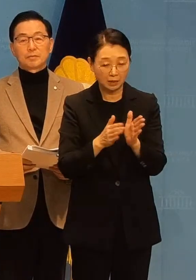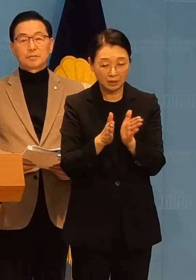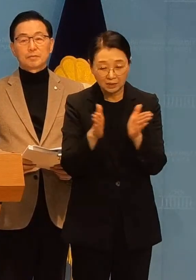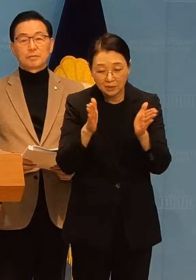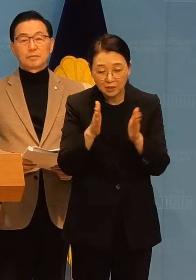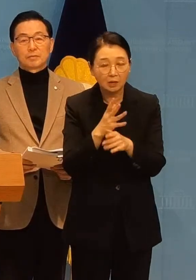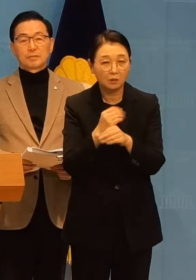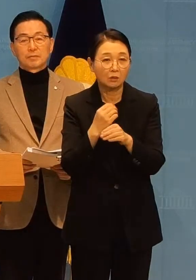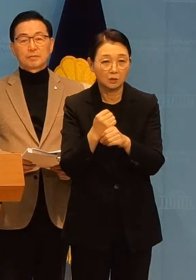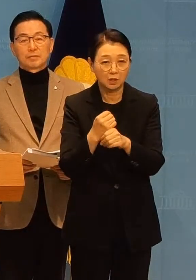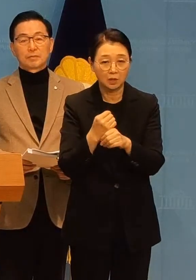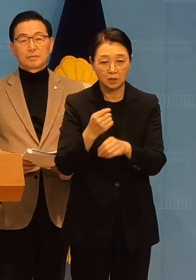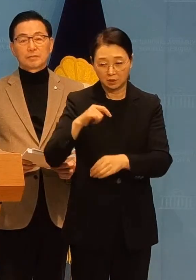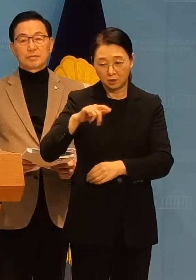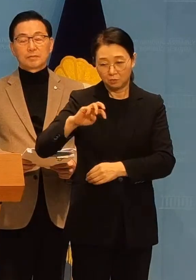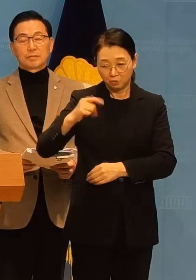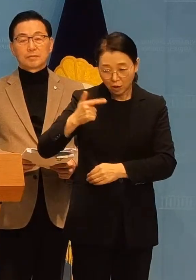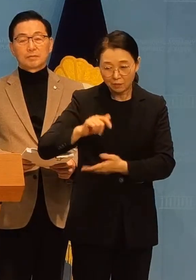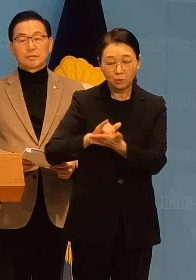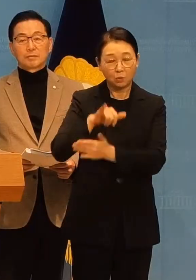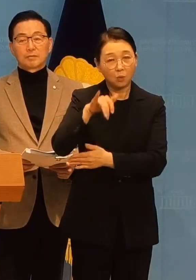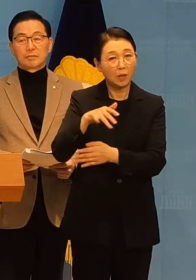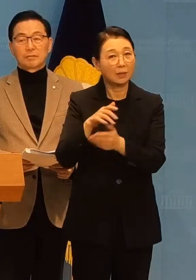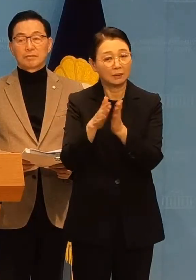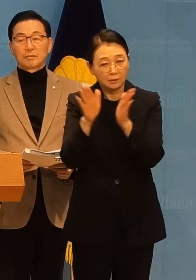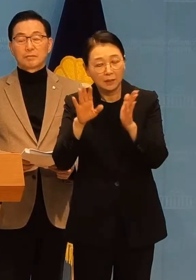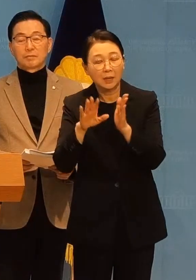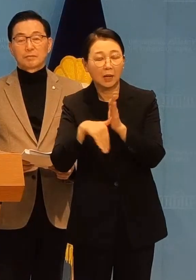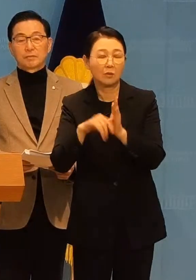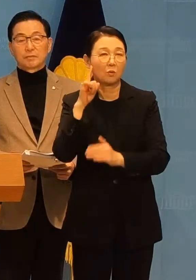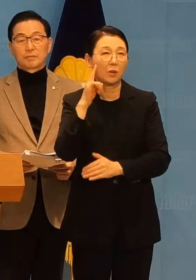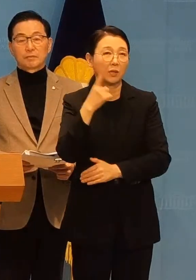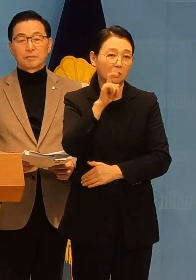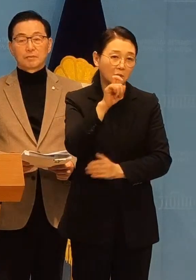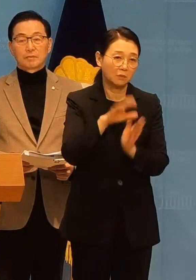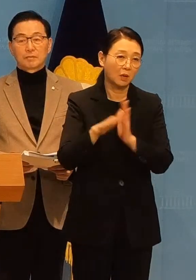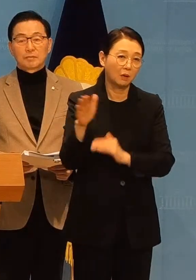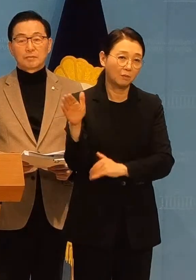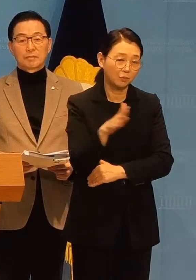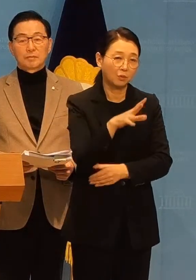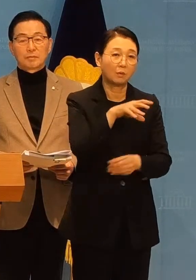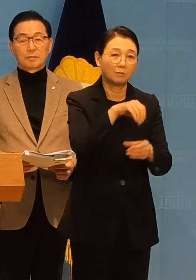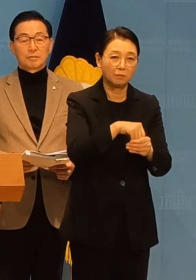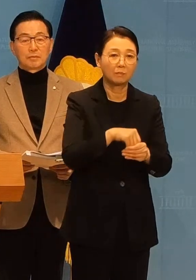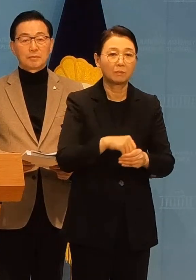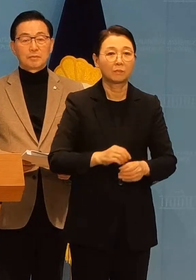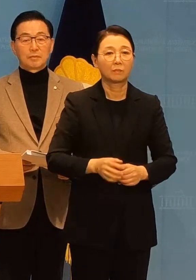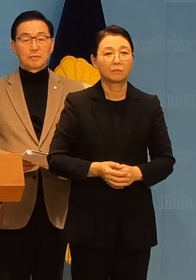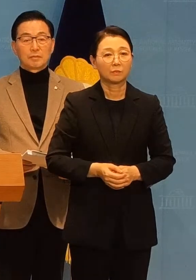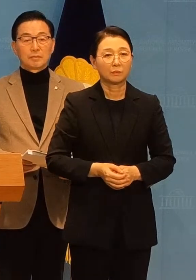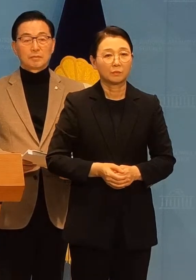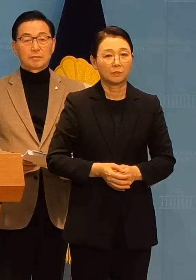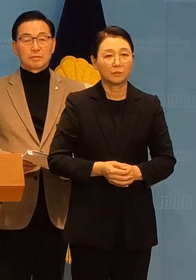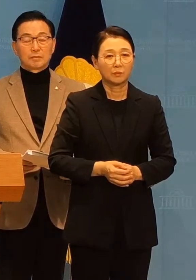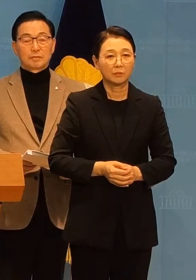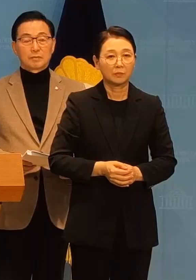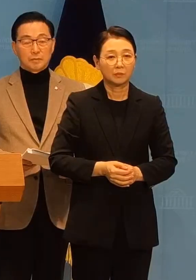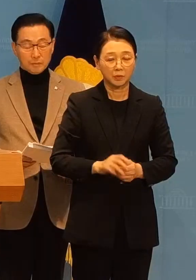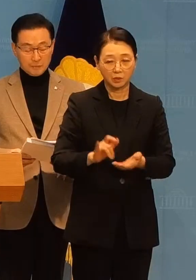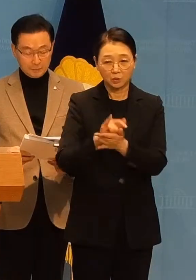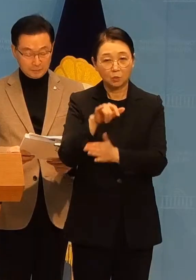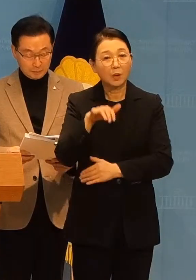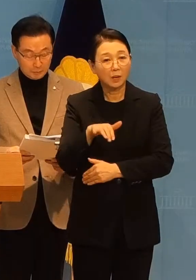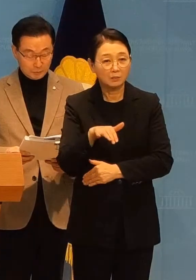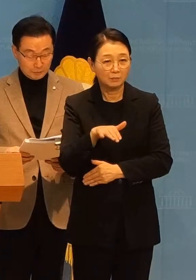2007년 무안공항 개항 당시가 아닌 2010년부터로 적용했다는 내용입니다. 무안공항은